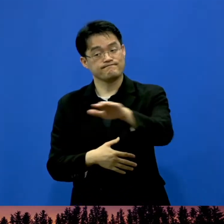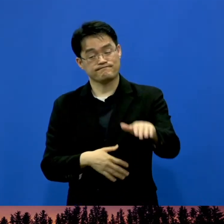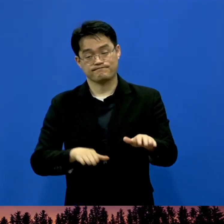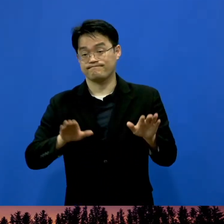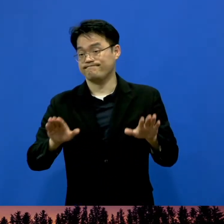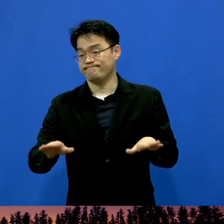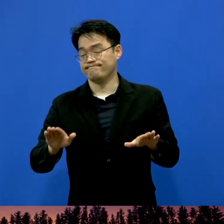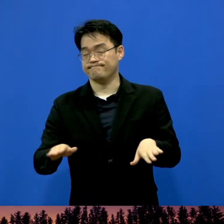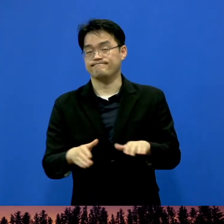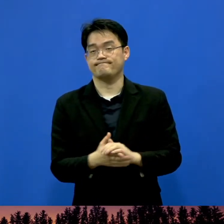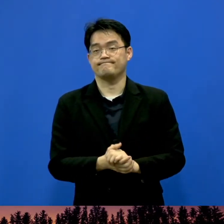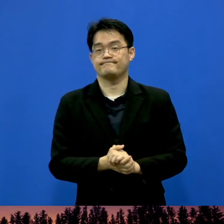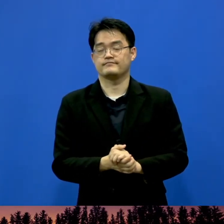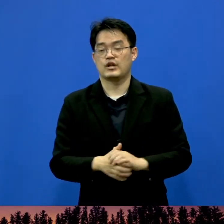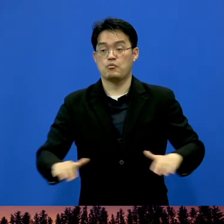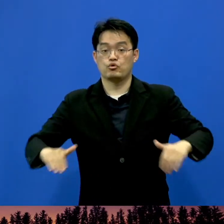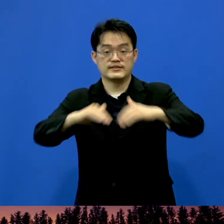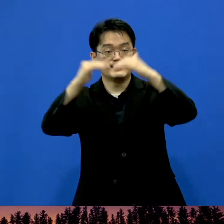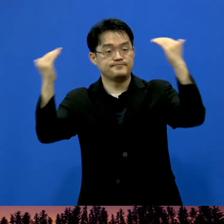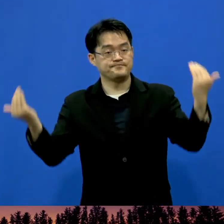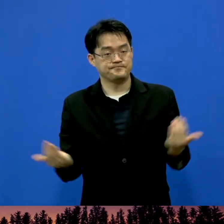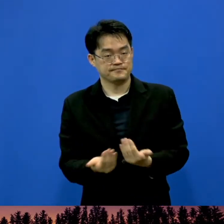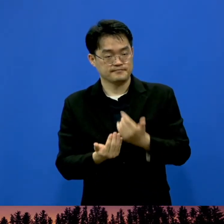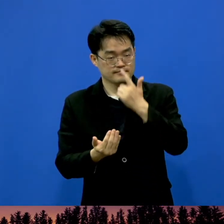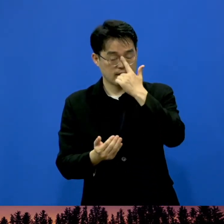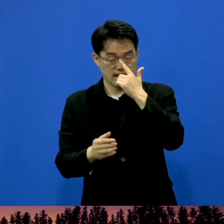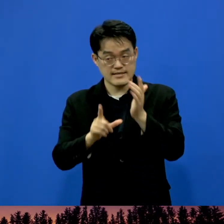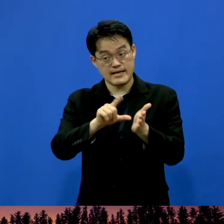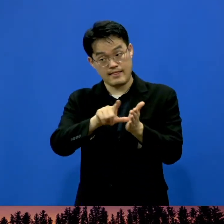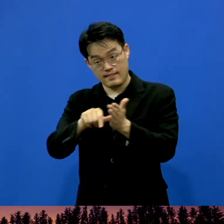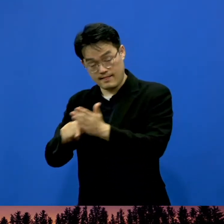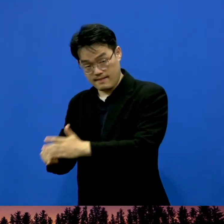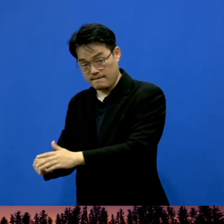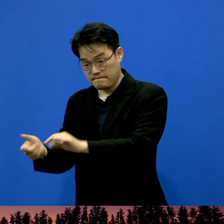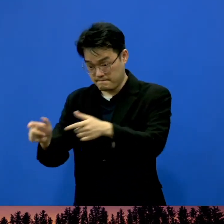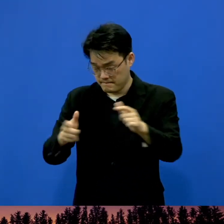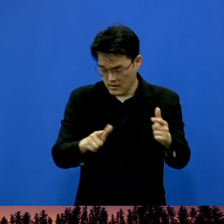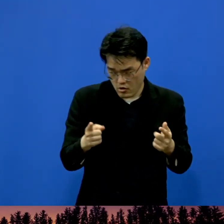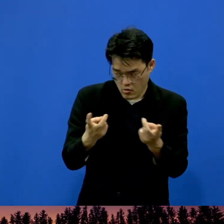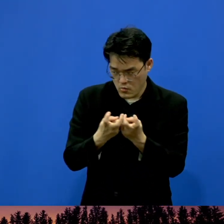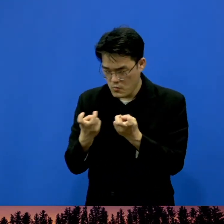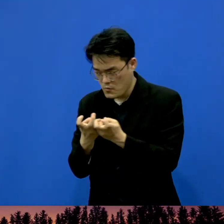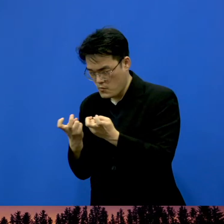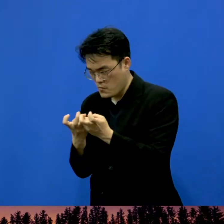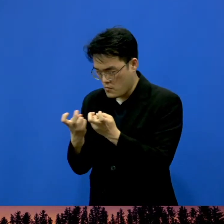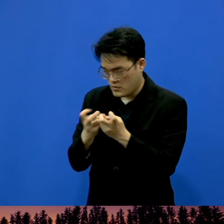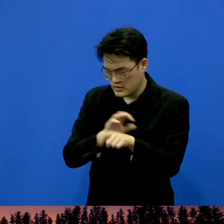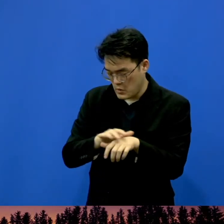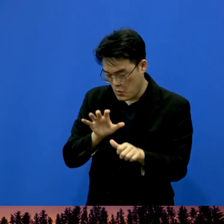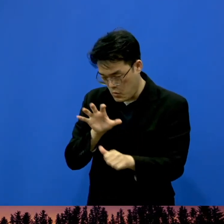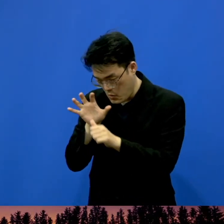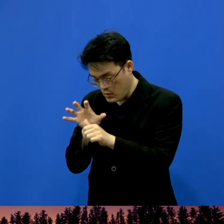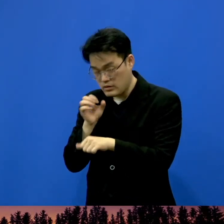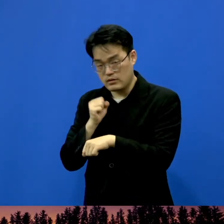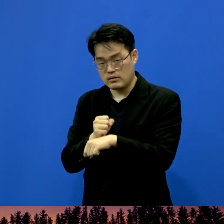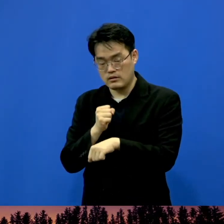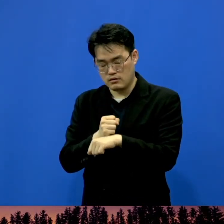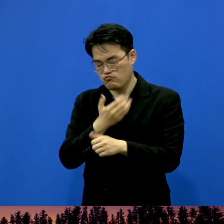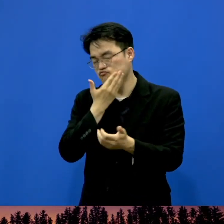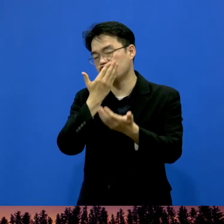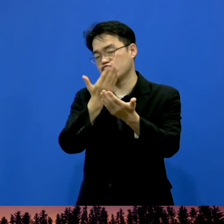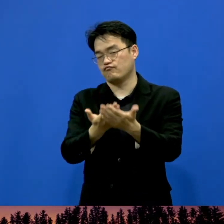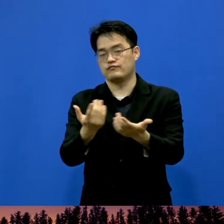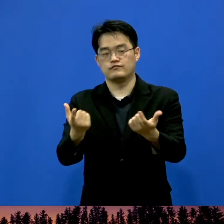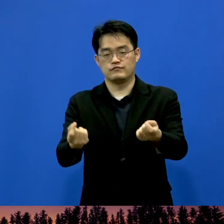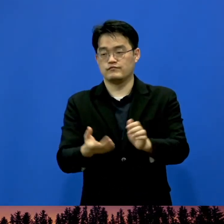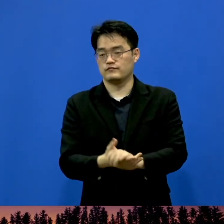우리에게 모든 시간들을 우리가 어떻게 사용하느냐. 자, 여러분 오늘 우리의